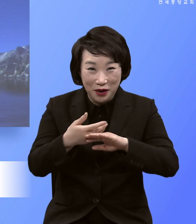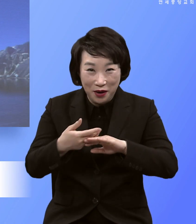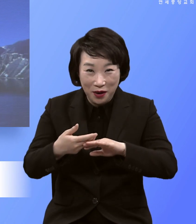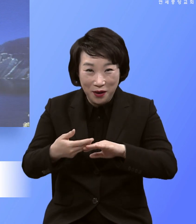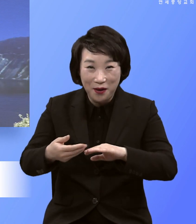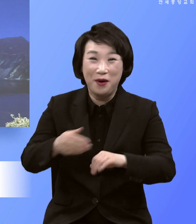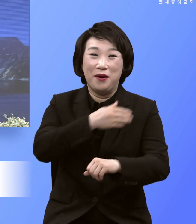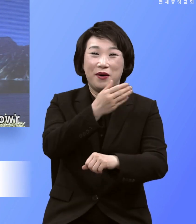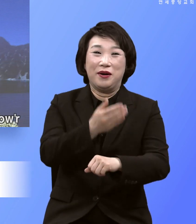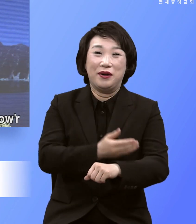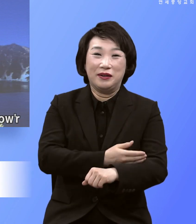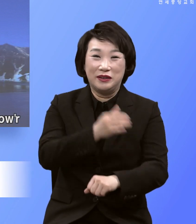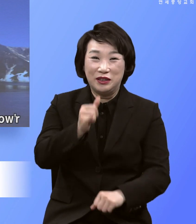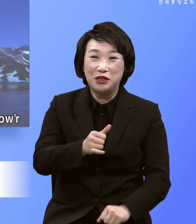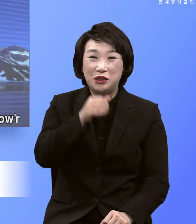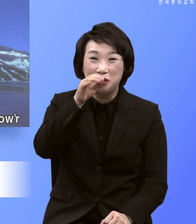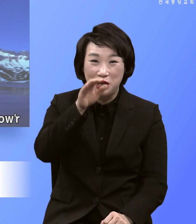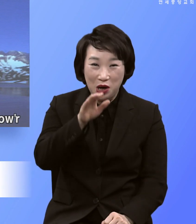보혈